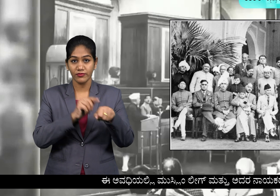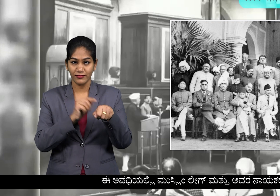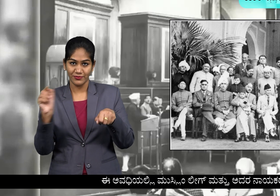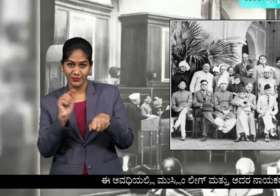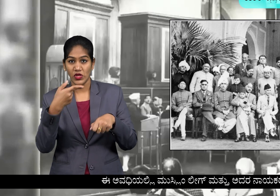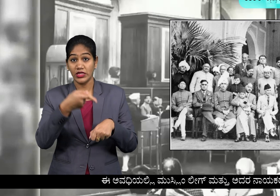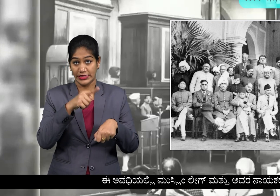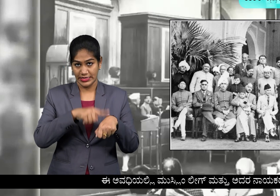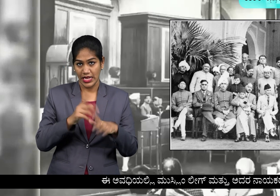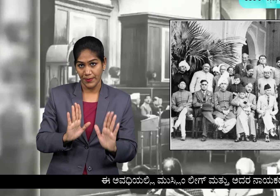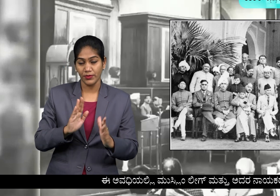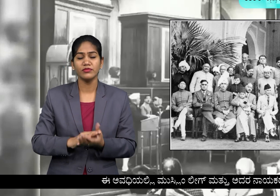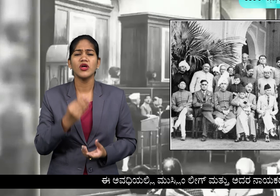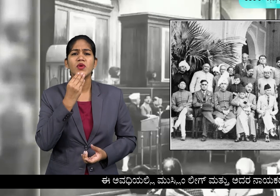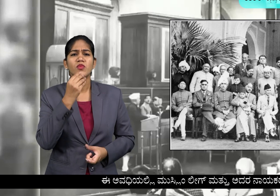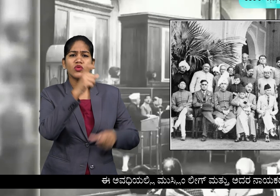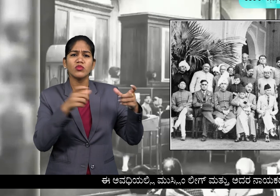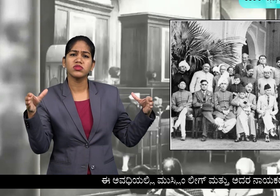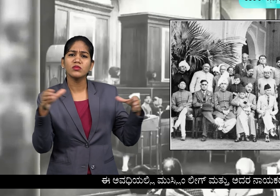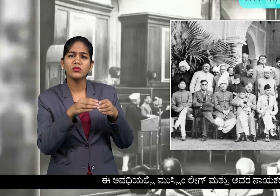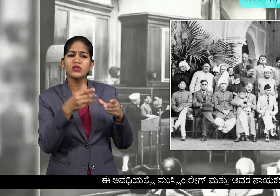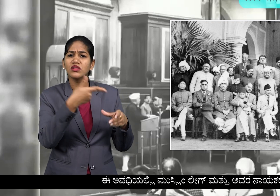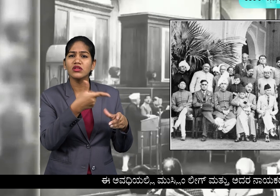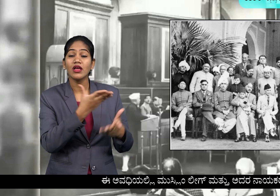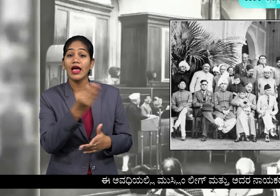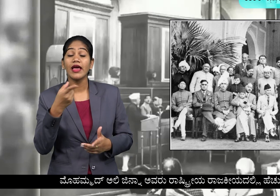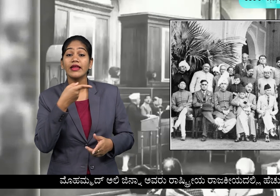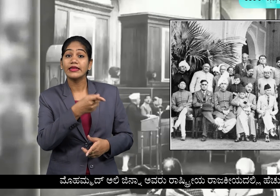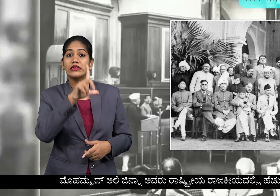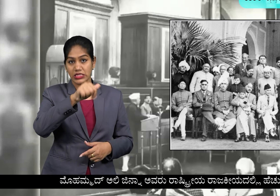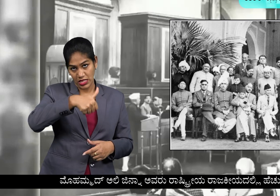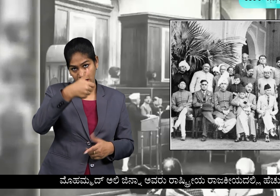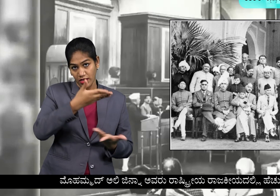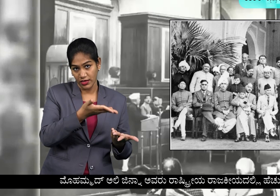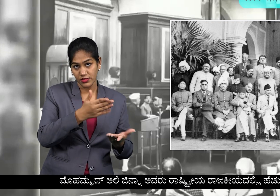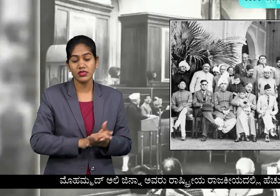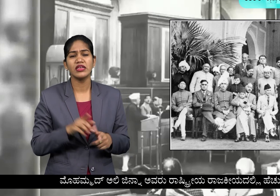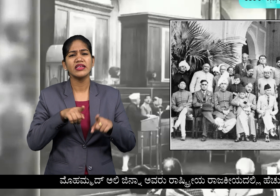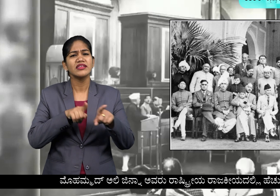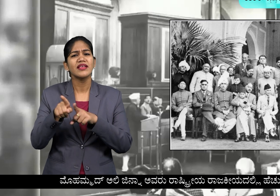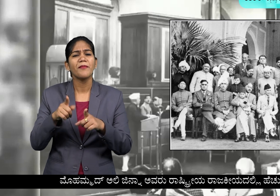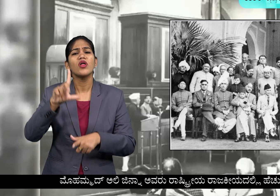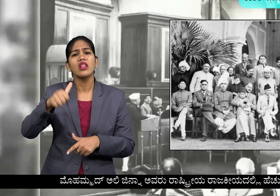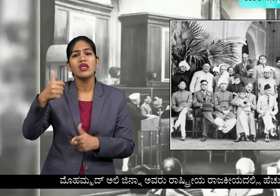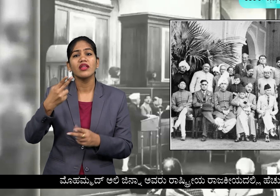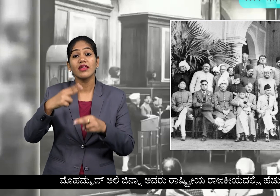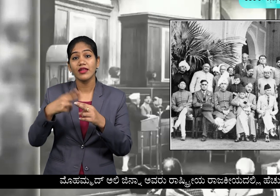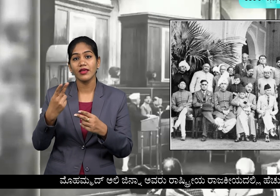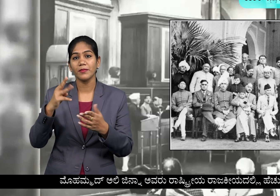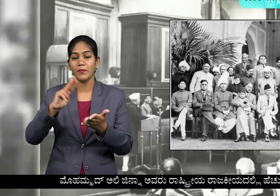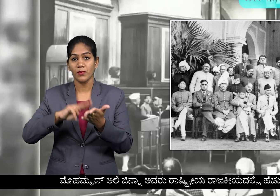ಈ ಅವಧಿಯಲ್ಲಿ ಮುಸ್ಲಿಂ ಲೀಗ್ ಮತ್ತು ಅದರ ನಾಯಕರಾದ ಮೊಹಮ್ಮದ್ ಅಲಿ ಜಿನ್ನಾ ಅವರು